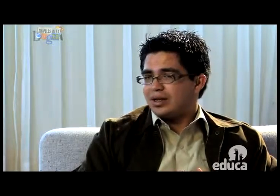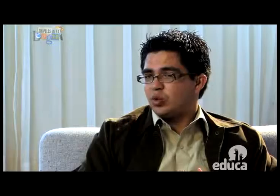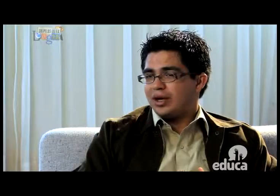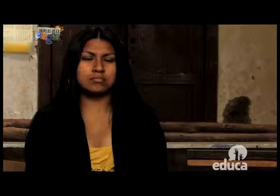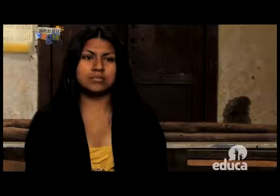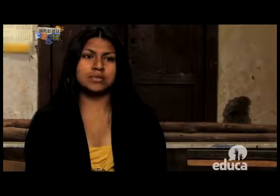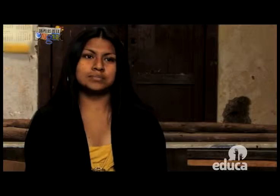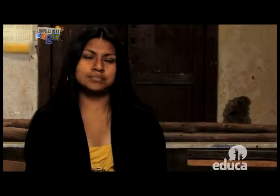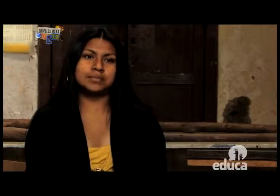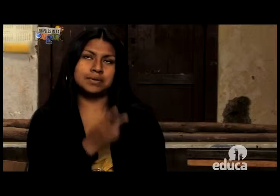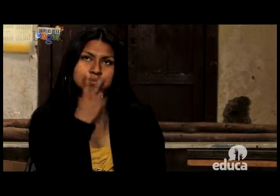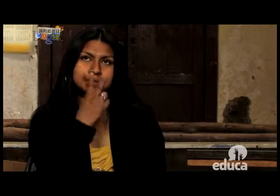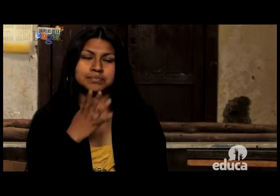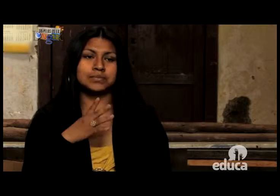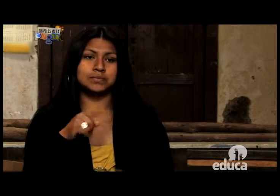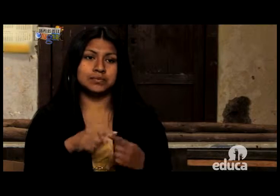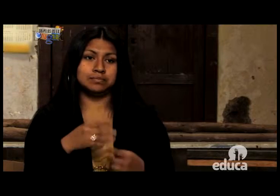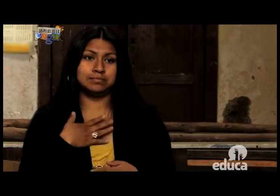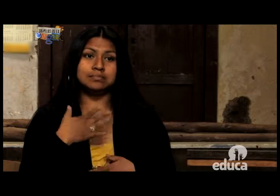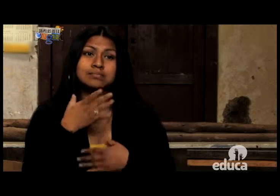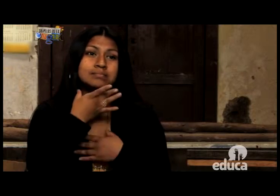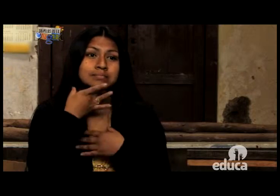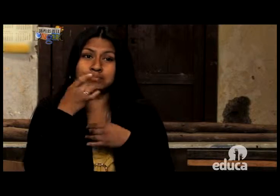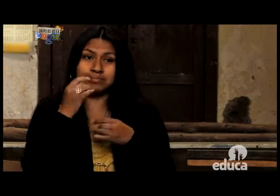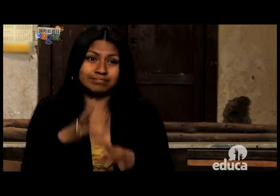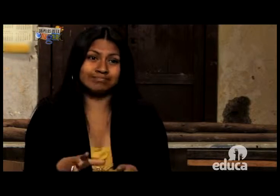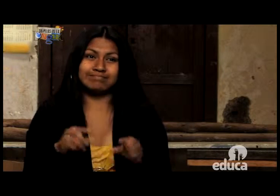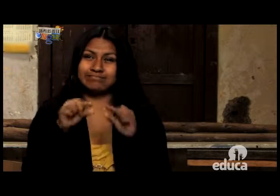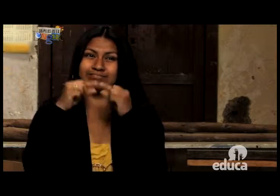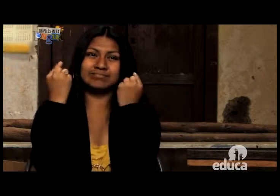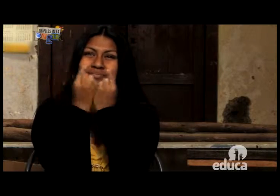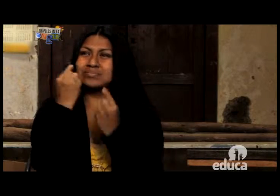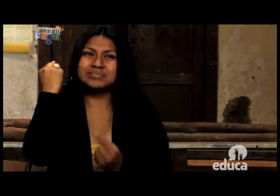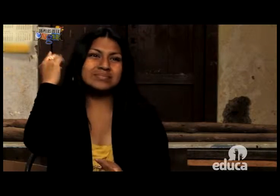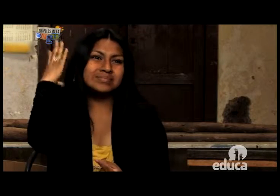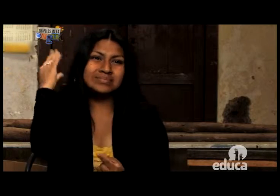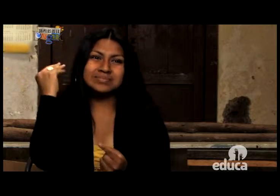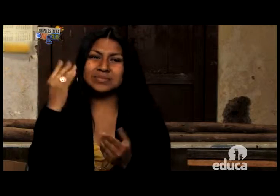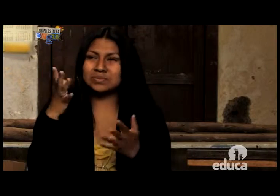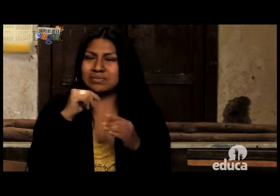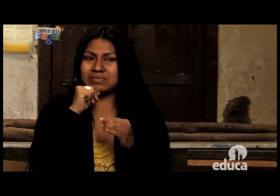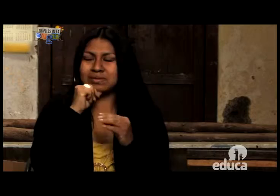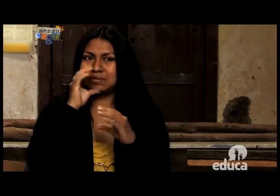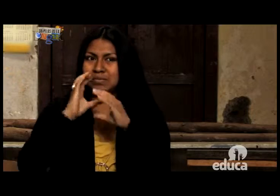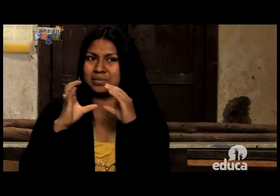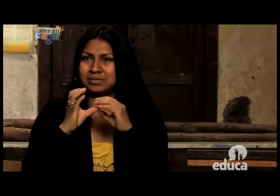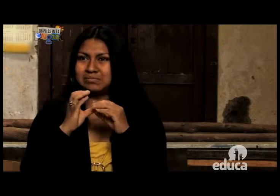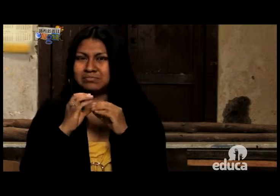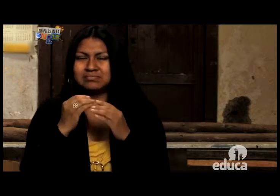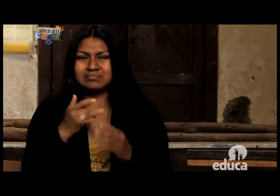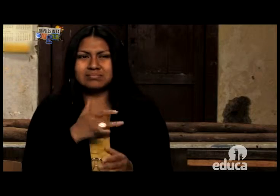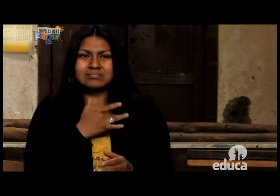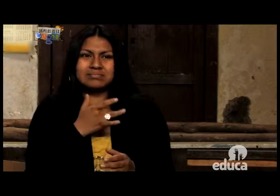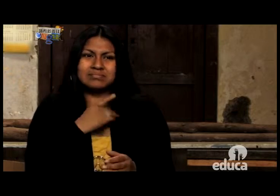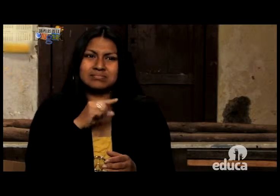igual. Cuando estoy sola con un grupo de oyentes, me siento triste porque no logro comprender todo lo que están